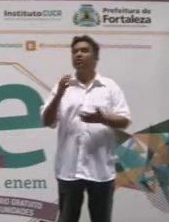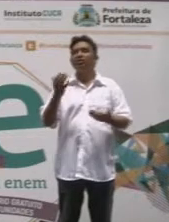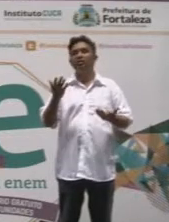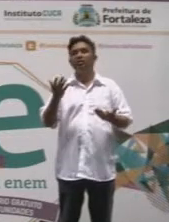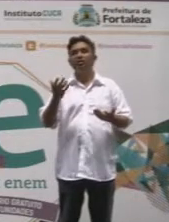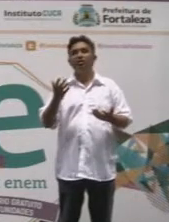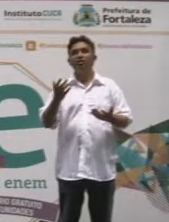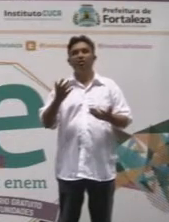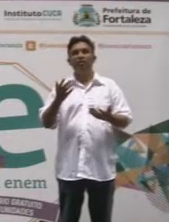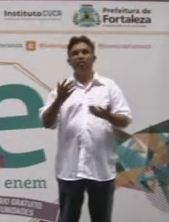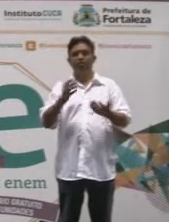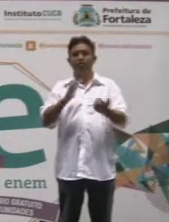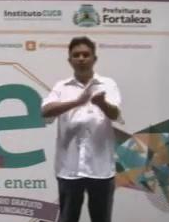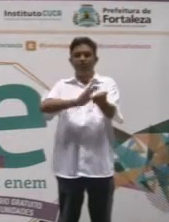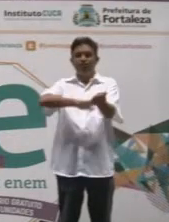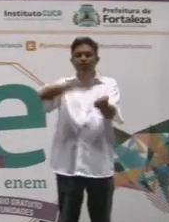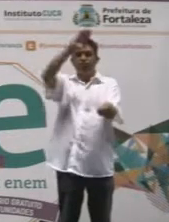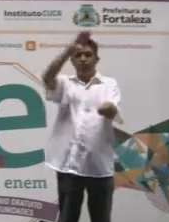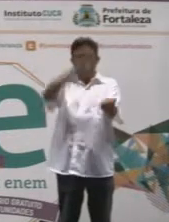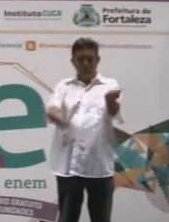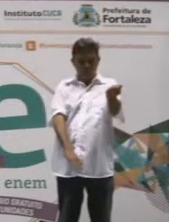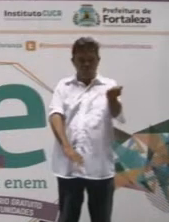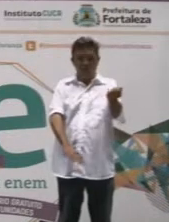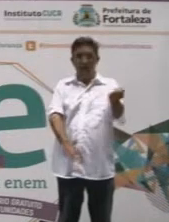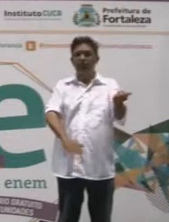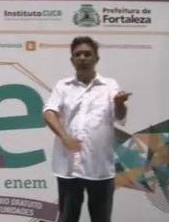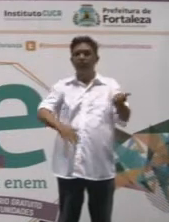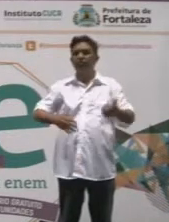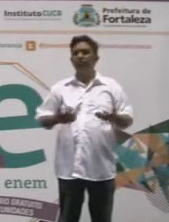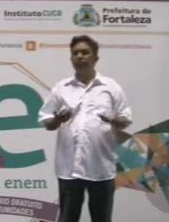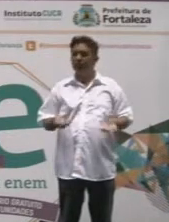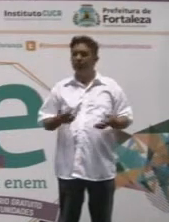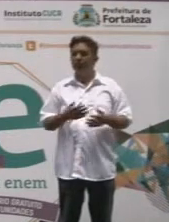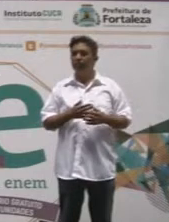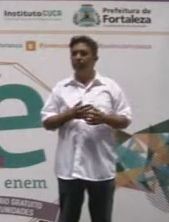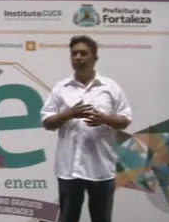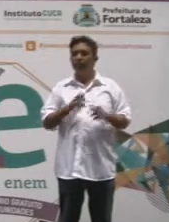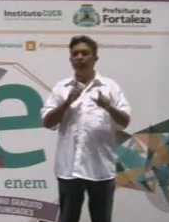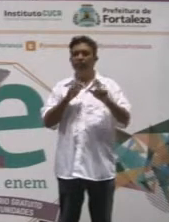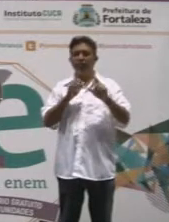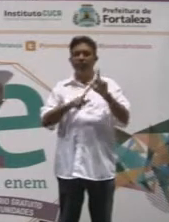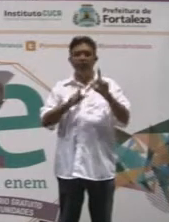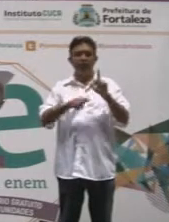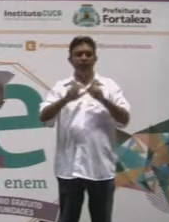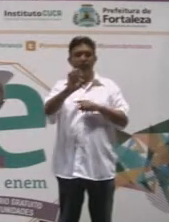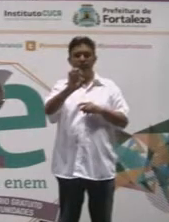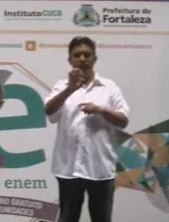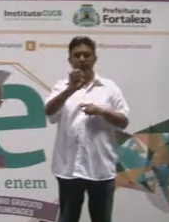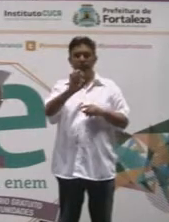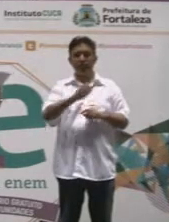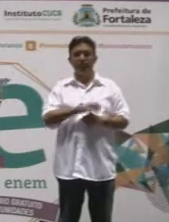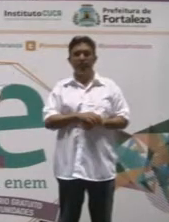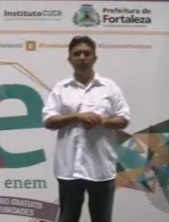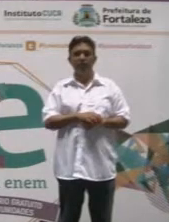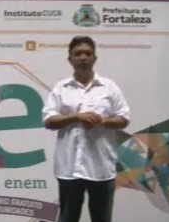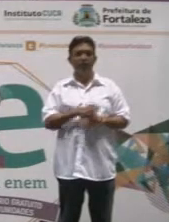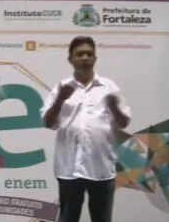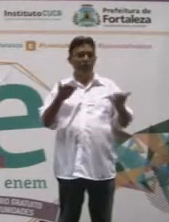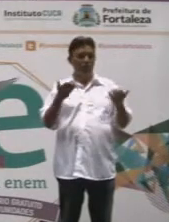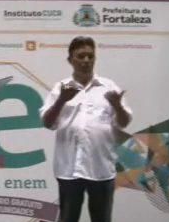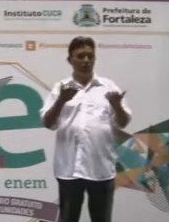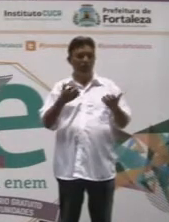Uma queda de pressão arterial muito elevada. Ok? Muito bem. Tem o item E de Eva. Eu gostaria